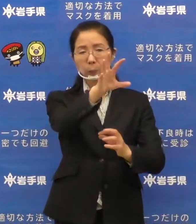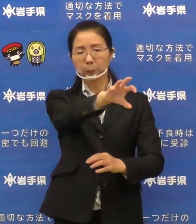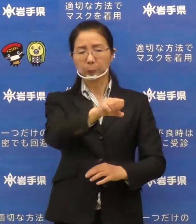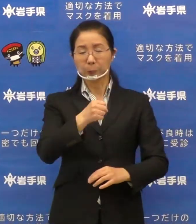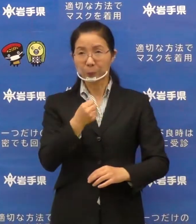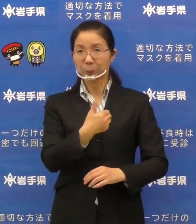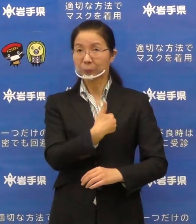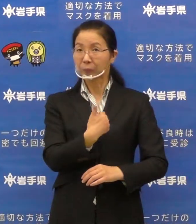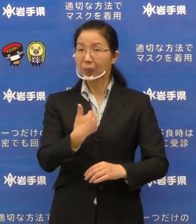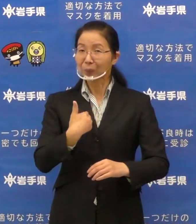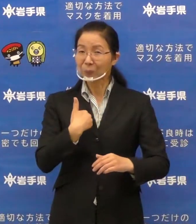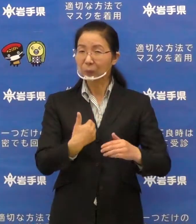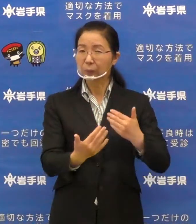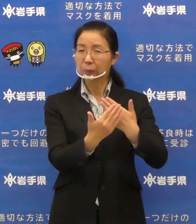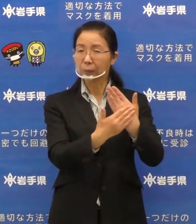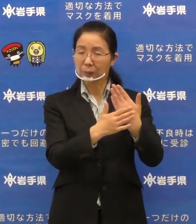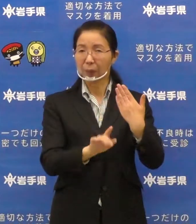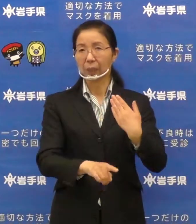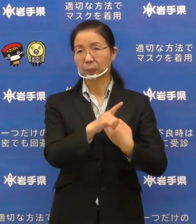がありまして、